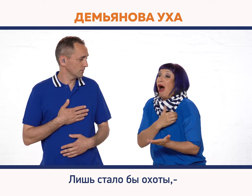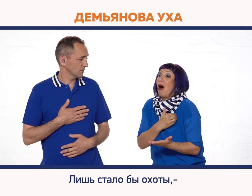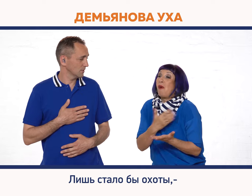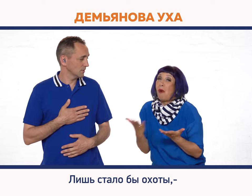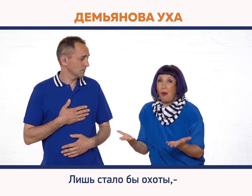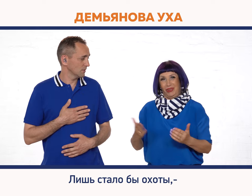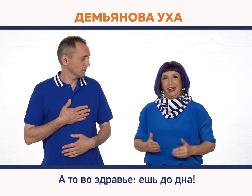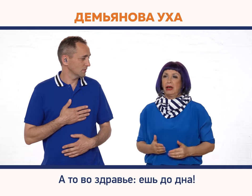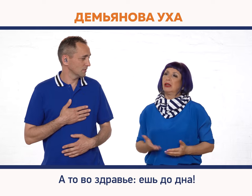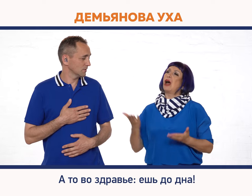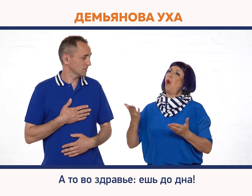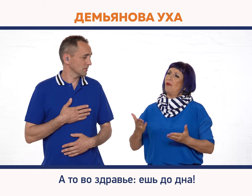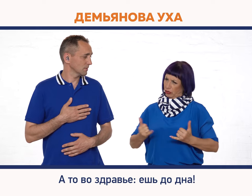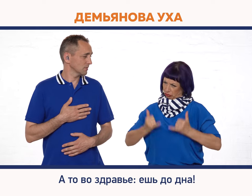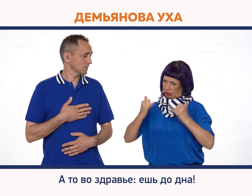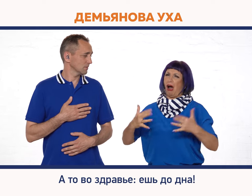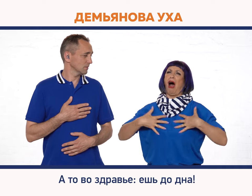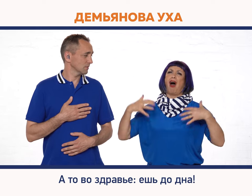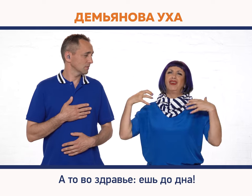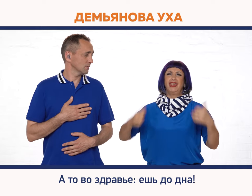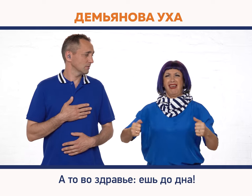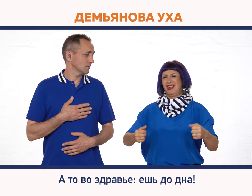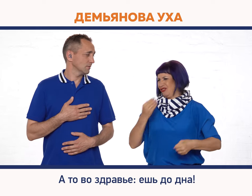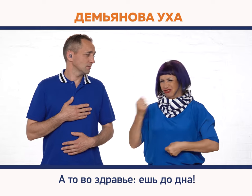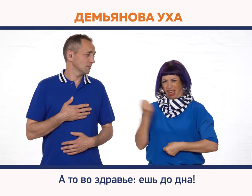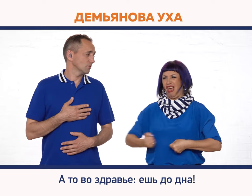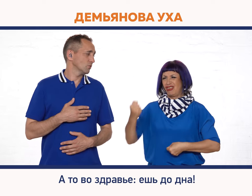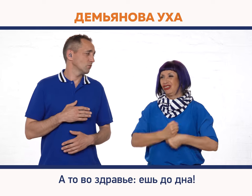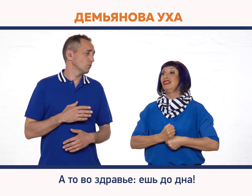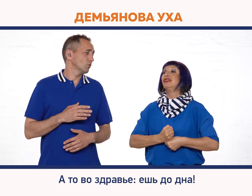бы охоты, а то во здравие. Ешь до дна.